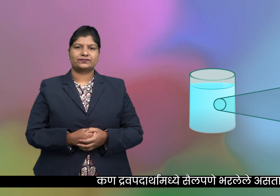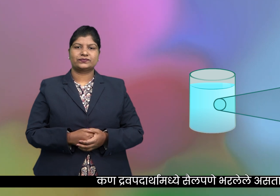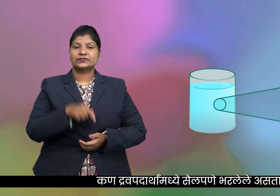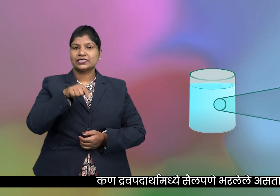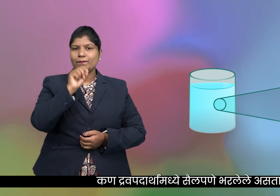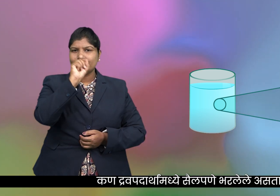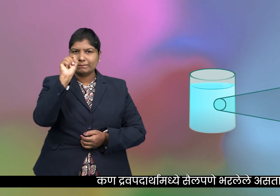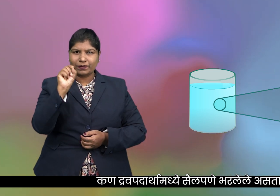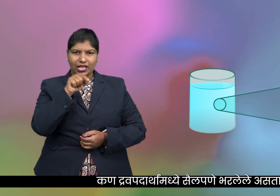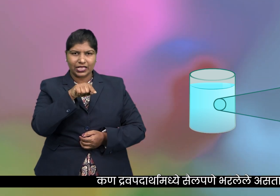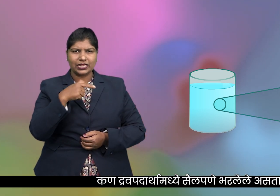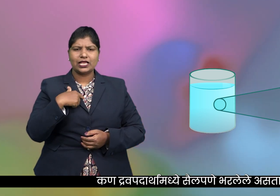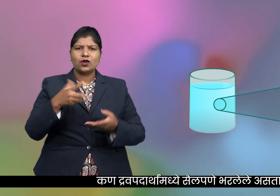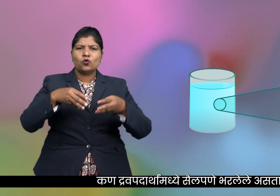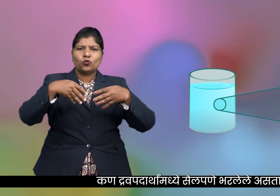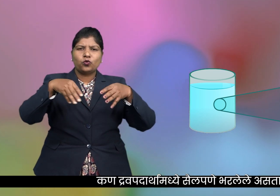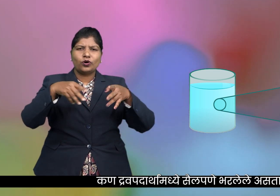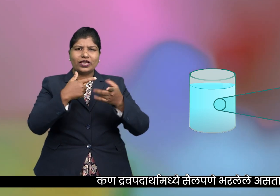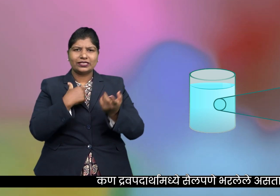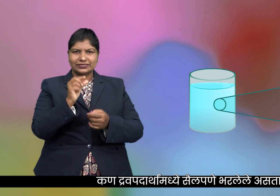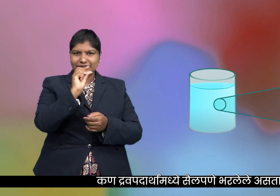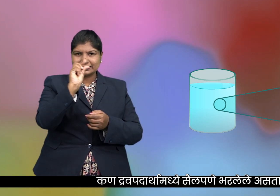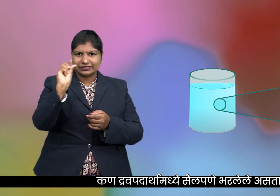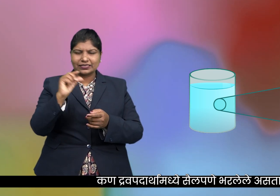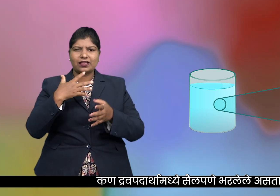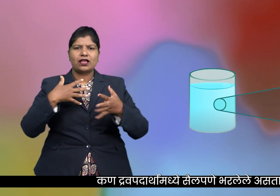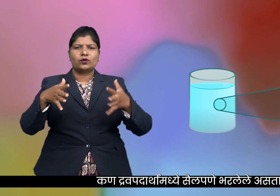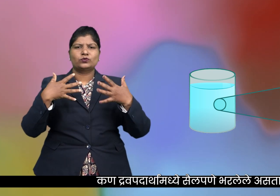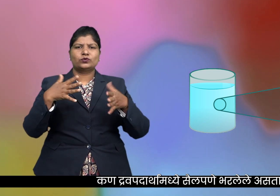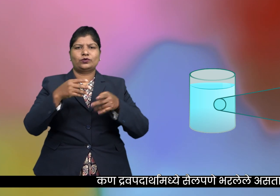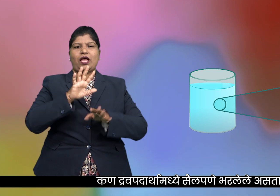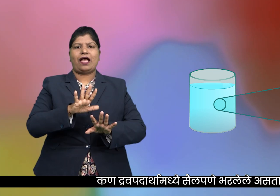कण द्रव पदार्थांमध्ये सैलपणे भरलेले असतात.